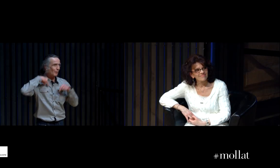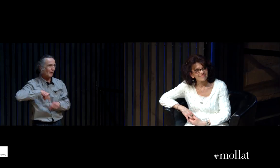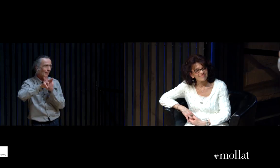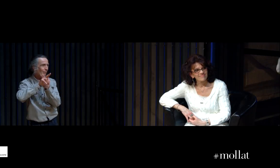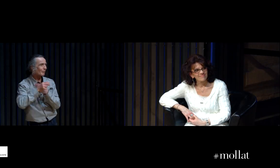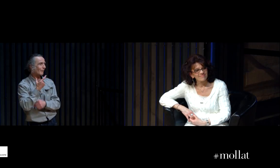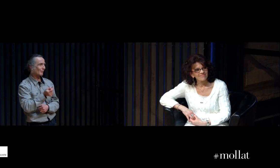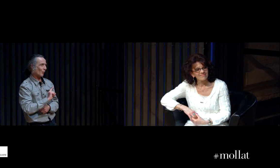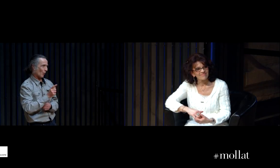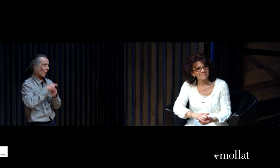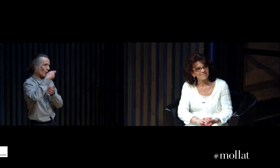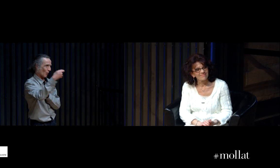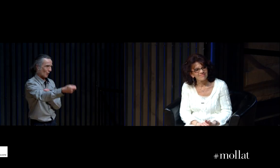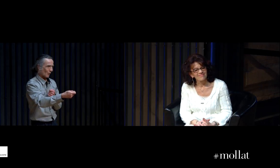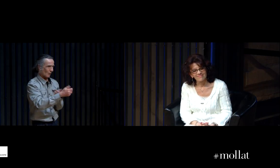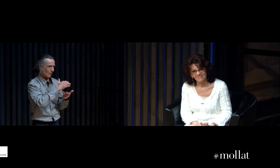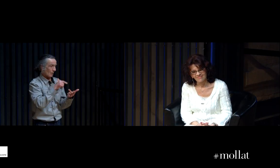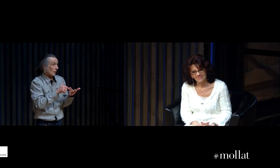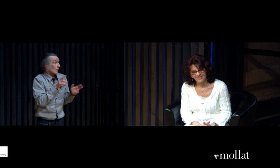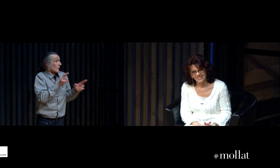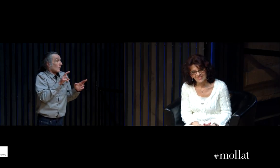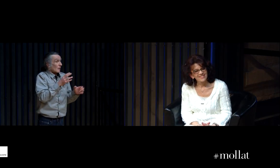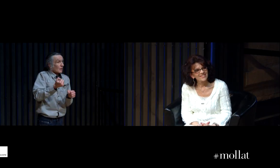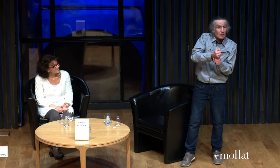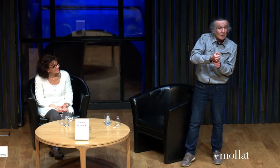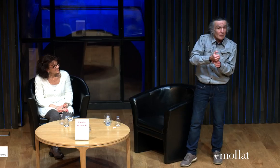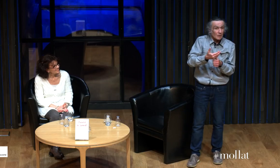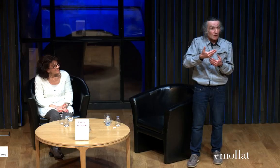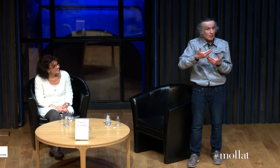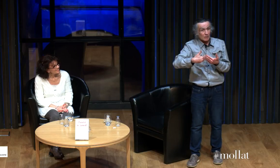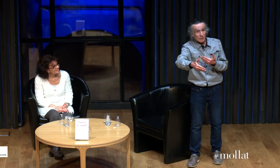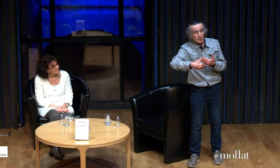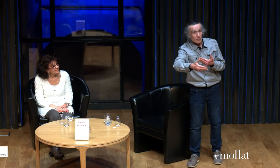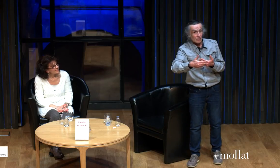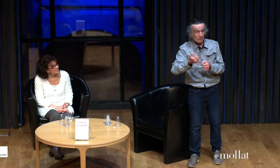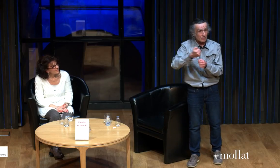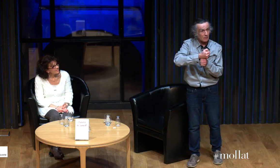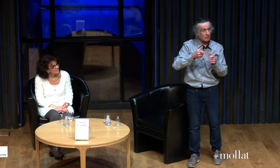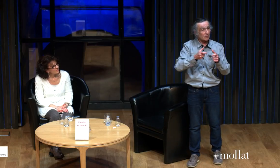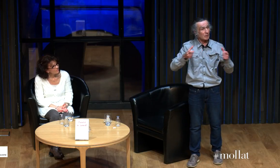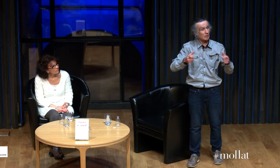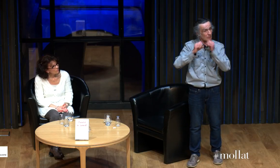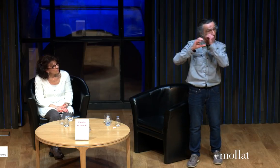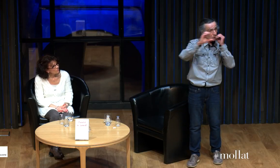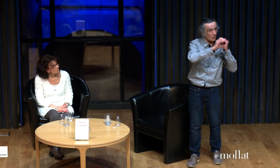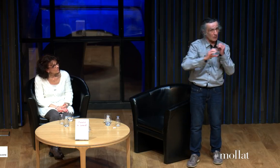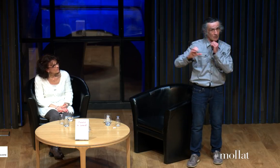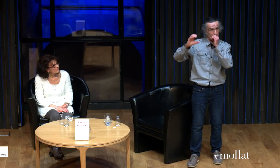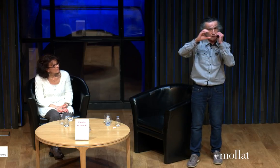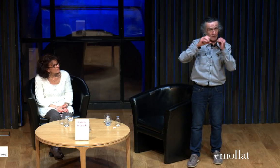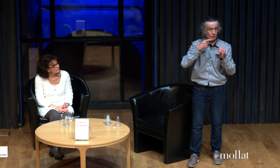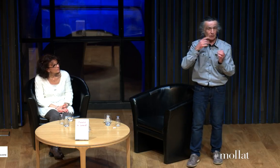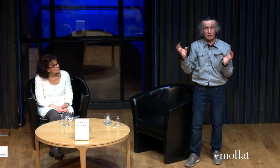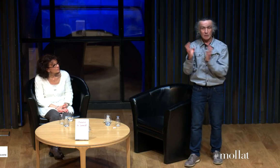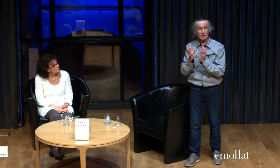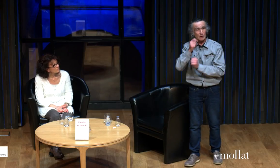la troisième optique de cette marche, c'est qu'on espère vraiment créer dans un avenir